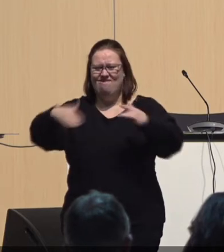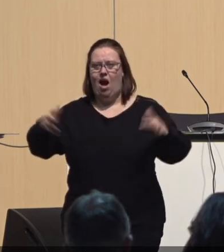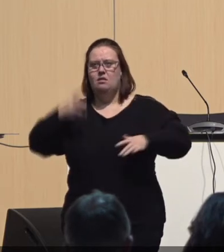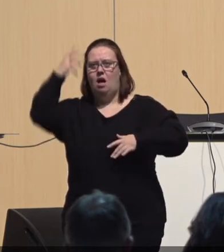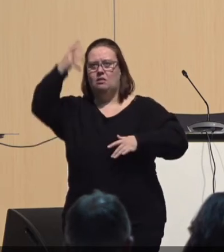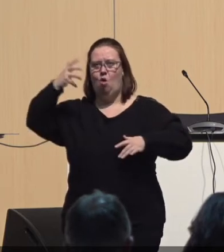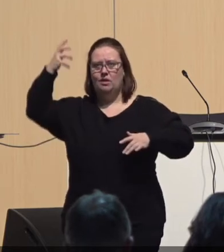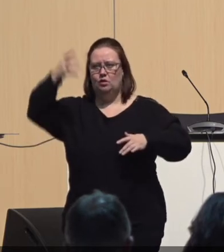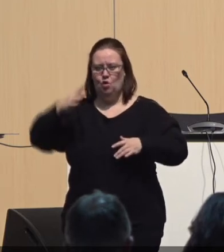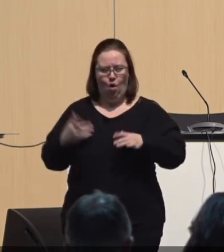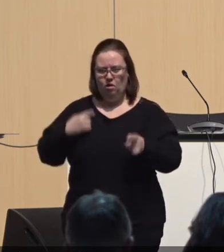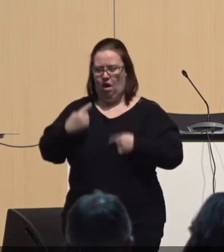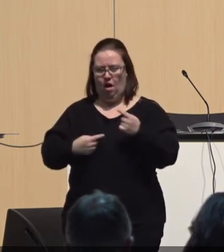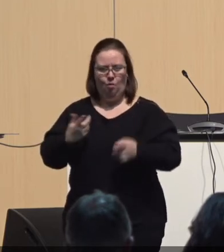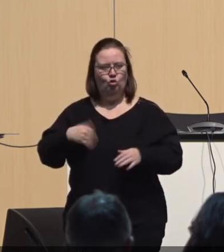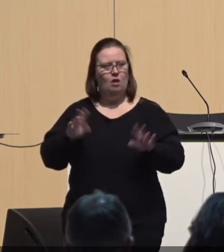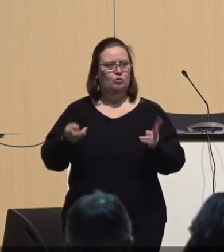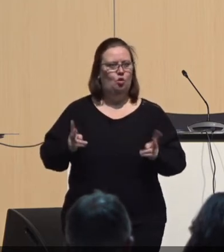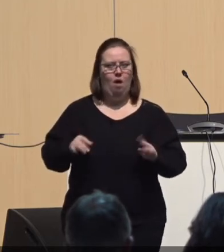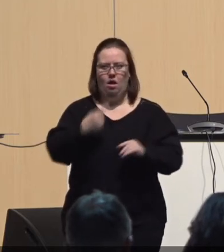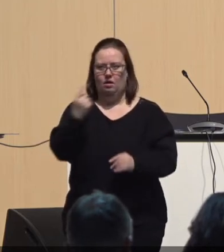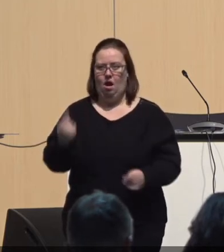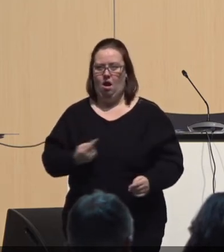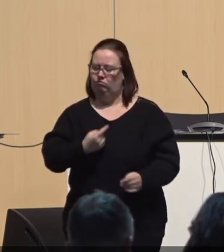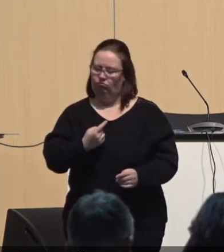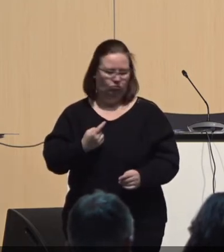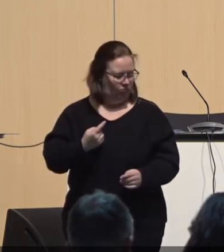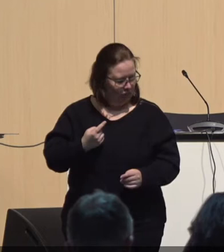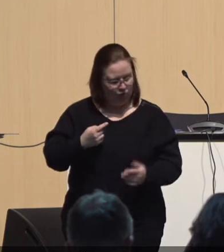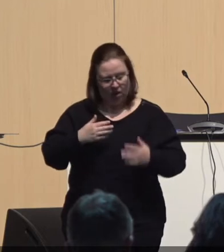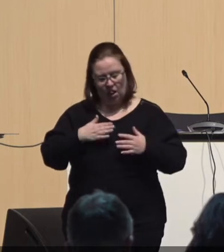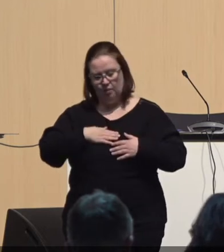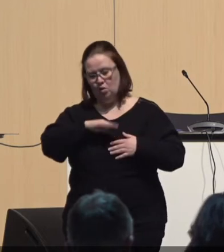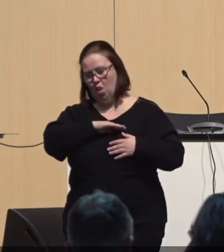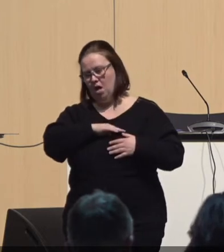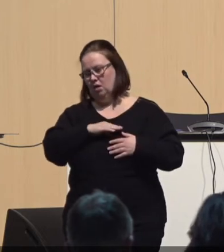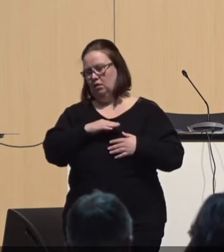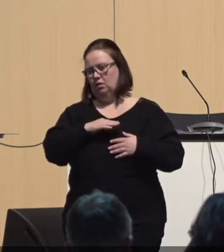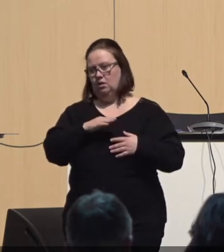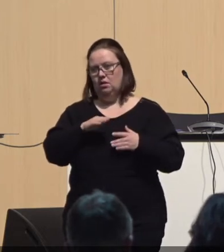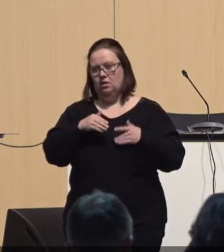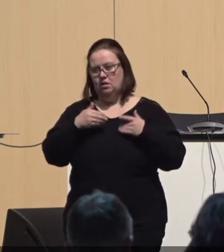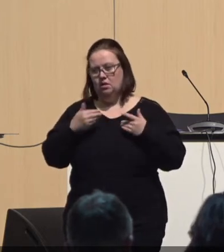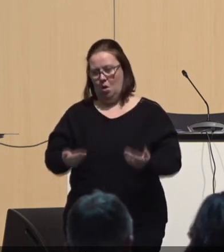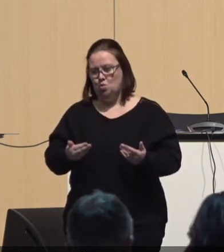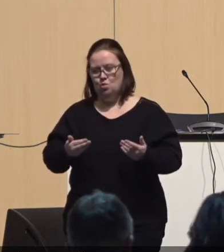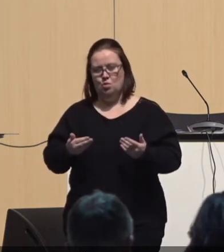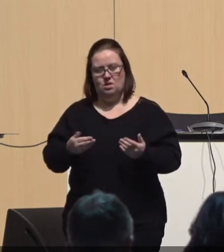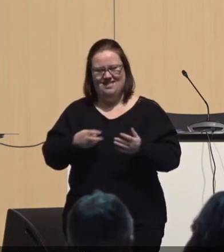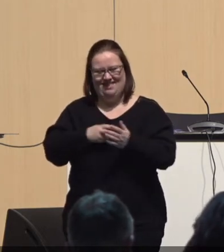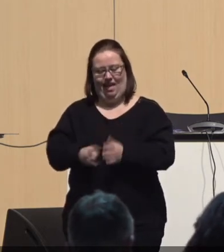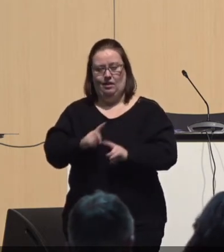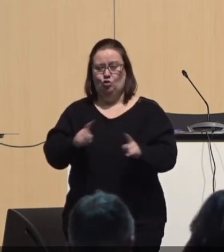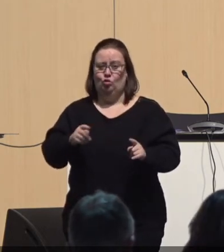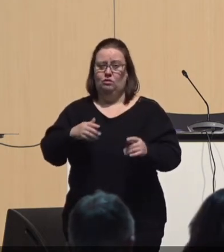Weihnachtsobsession hier rangehen, als wären wir in einem normalen Jahr. Und das, liebe Kolleginnen und Kollegen, ist aus meiner Sicht nicht der richtige Weg. Und